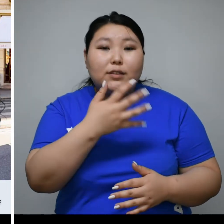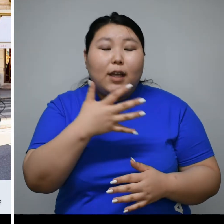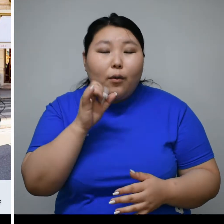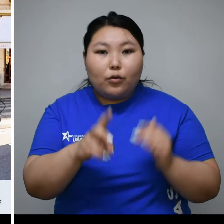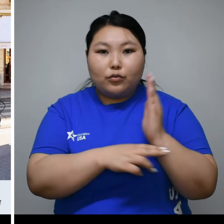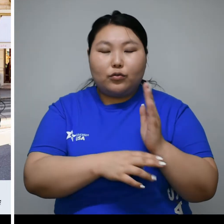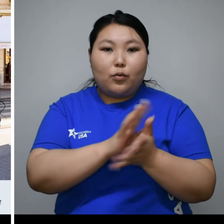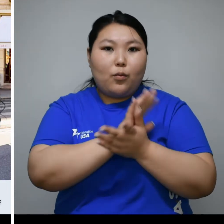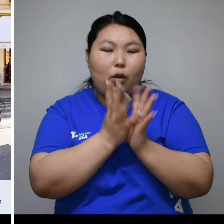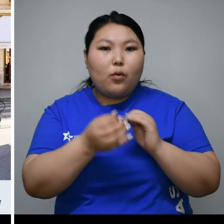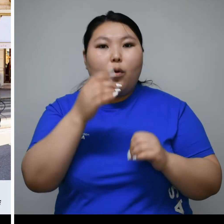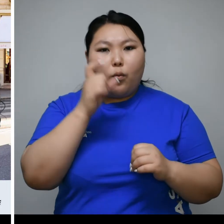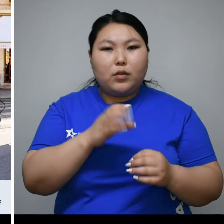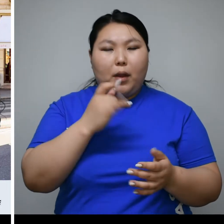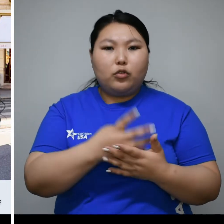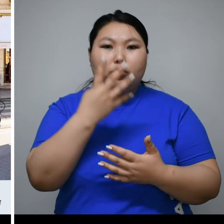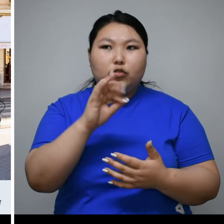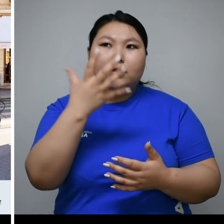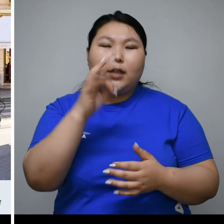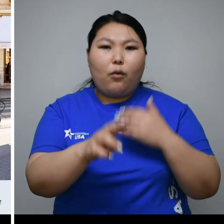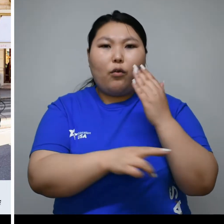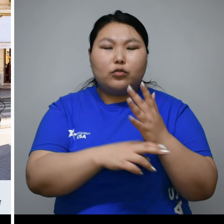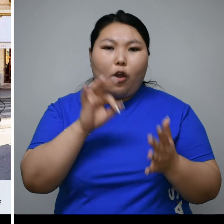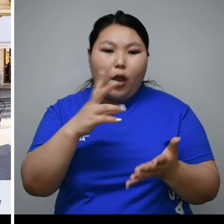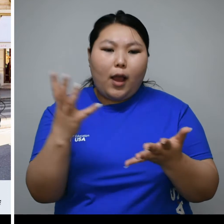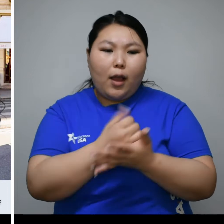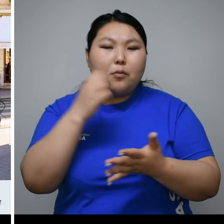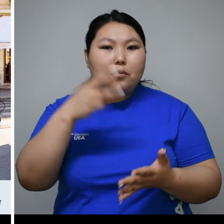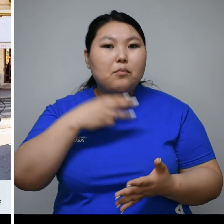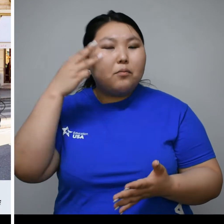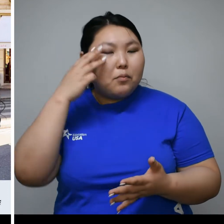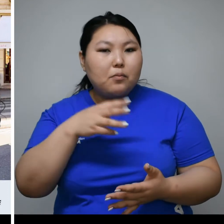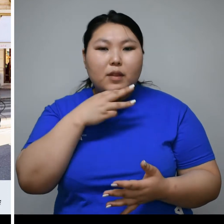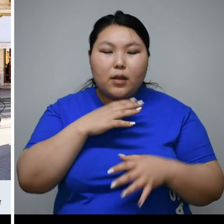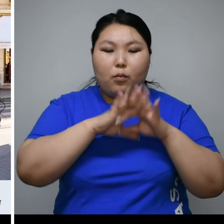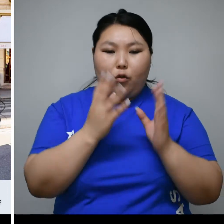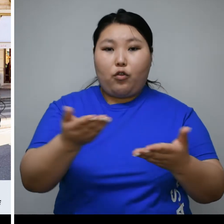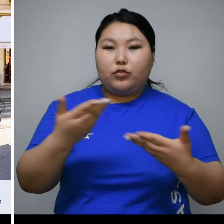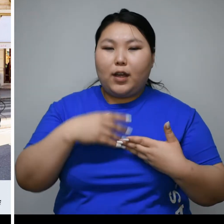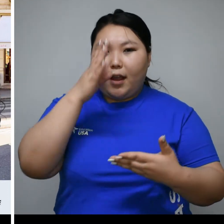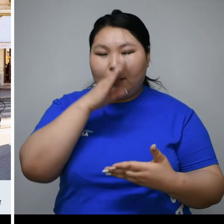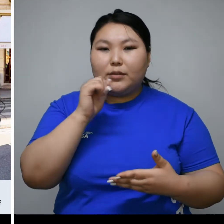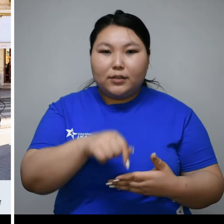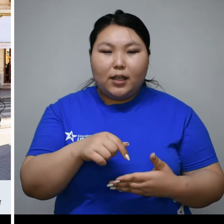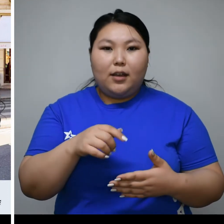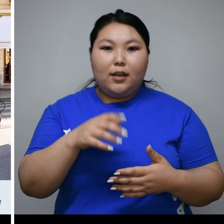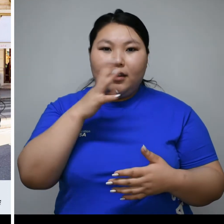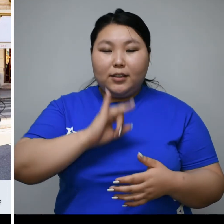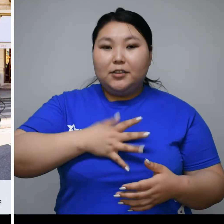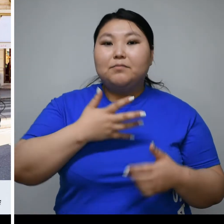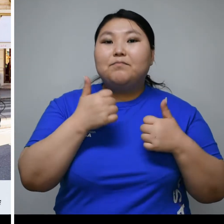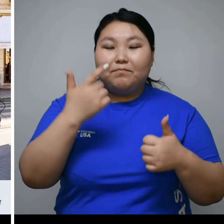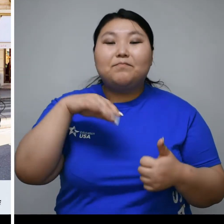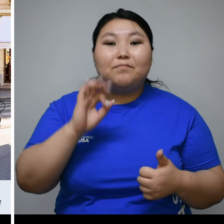4-5хан өдөр юм шиг мөртлөө за хүний бараг 40-50 өдөрт олж авахар мэдлэг мэдээллүүдийг ингээд өгдөг маш тийм интенс